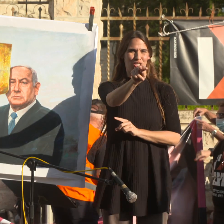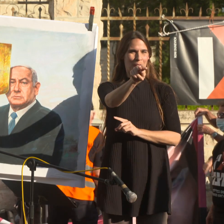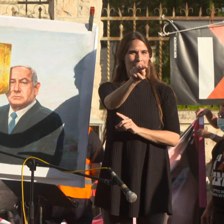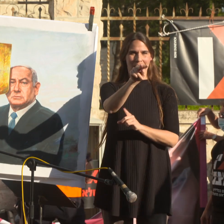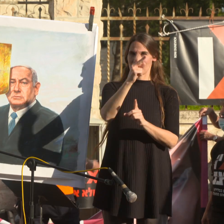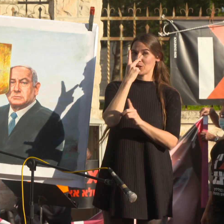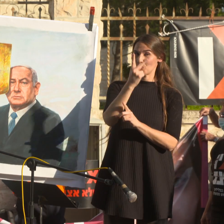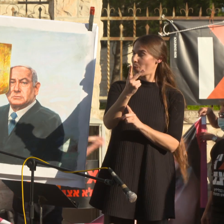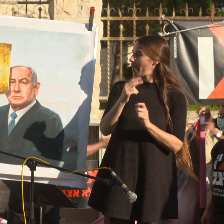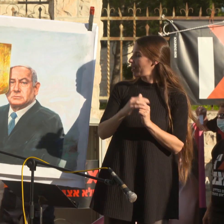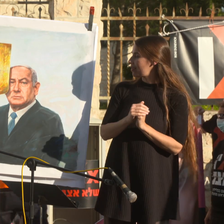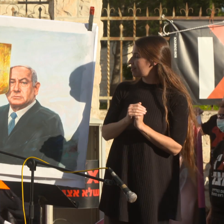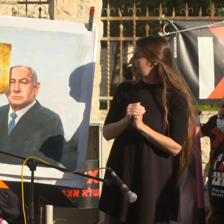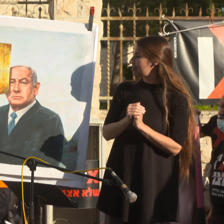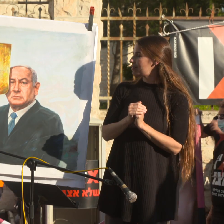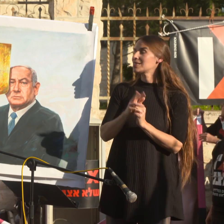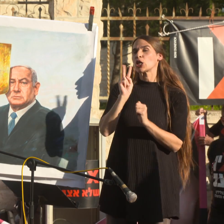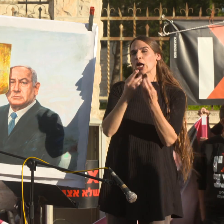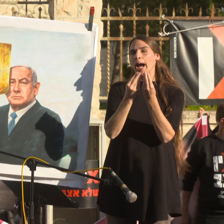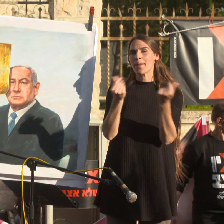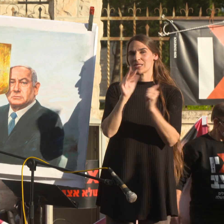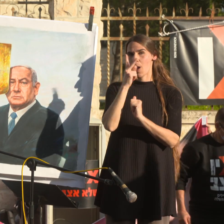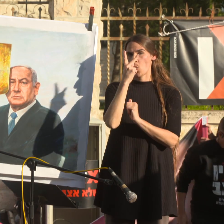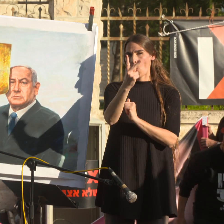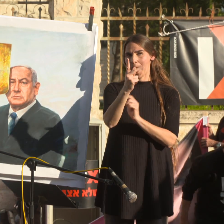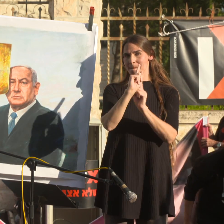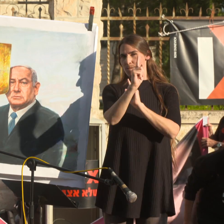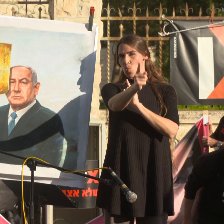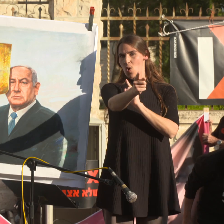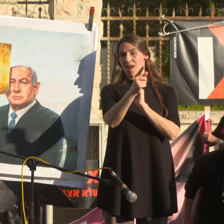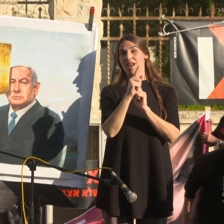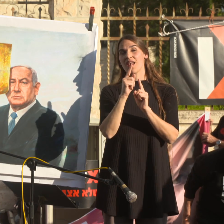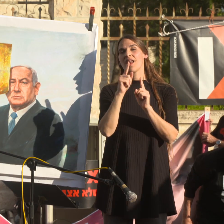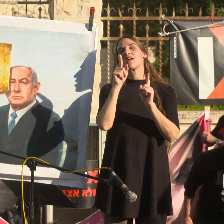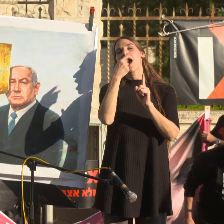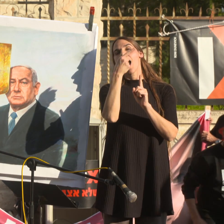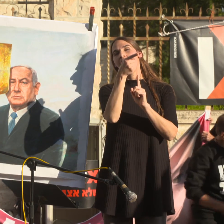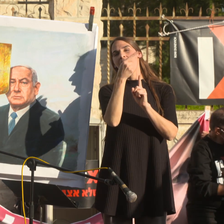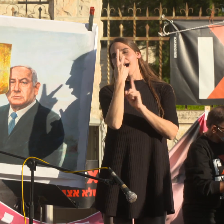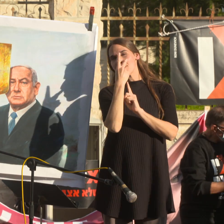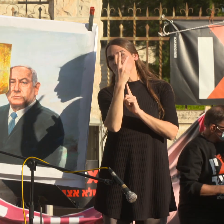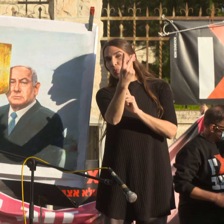לתמונה שהוא רואה מולו, אבל אנחנו יש לנו רמז לתמונה שהוא רואה מולו, כי התמונה משתקפת